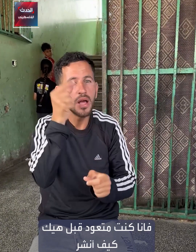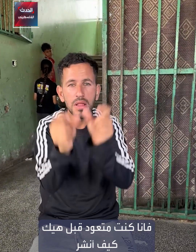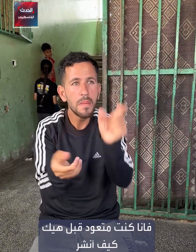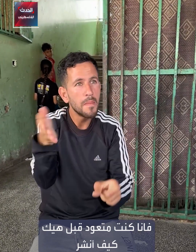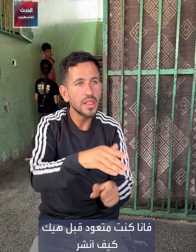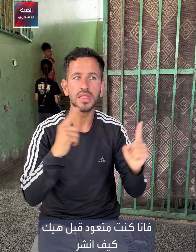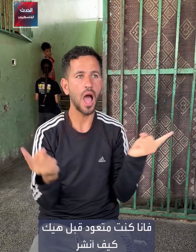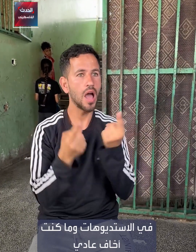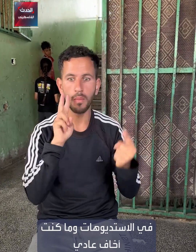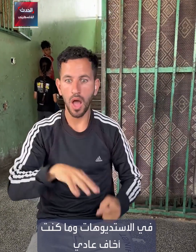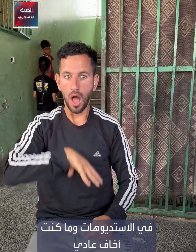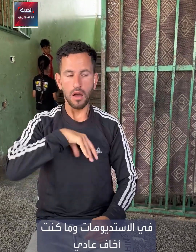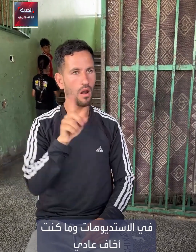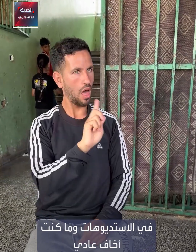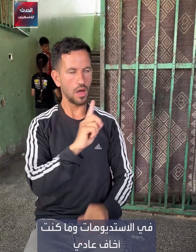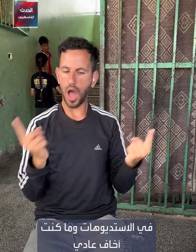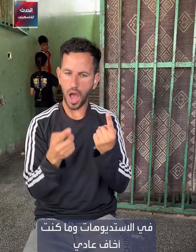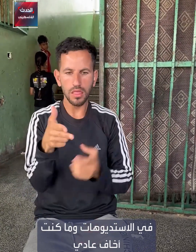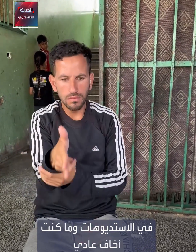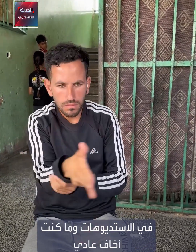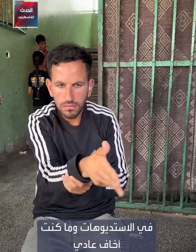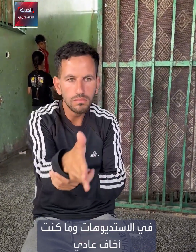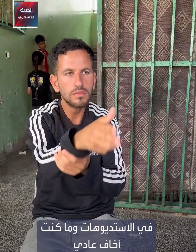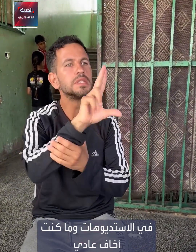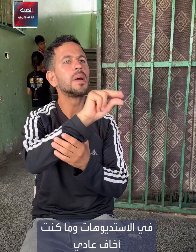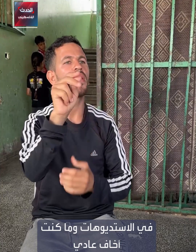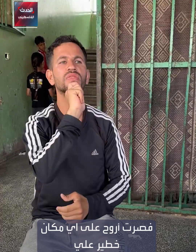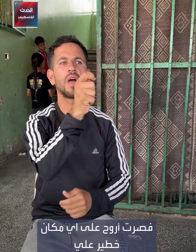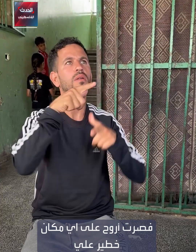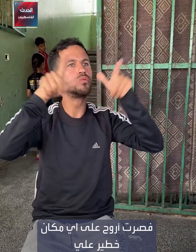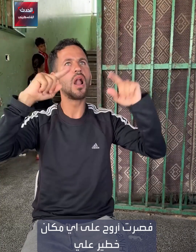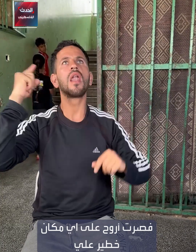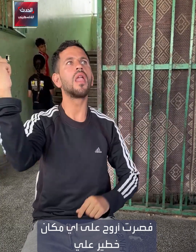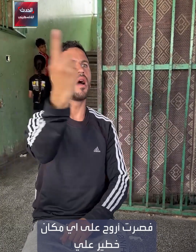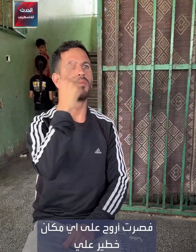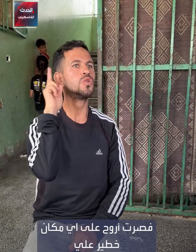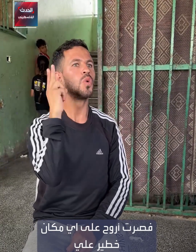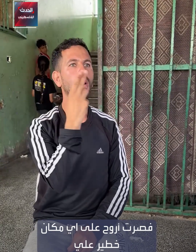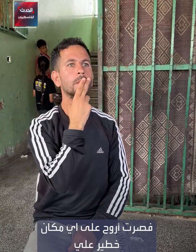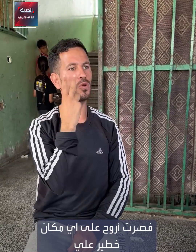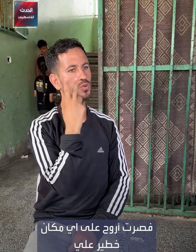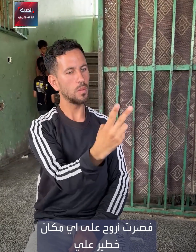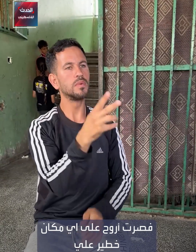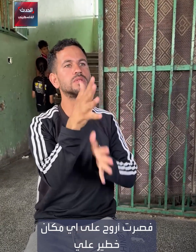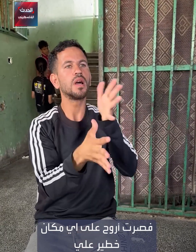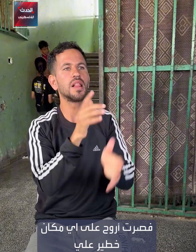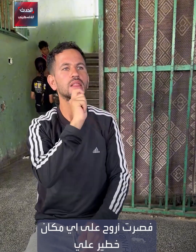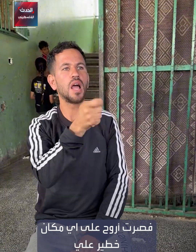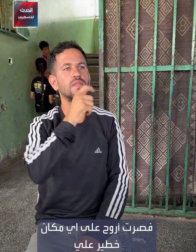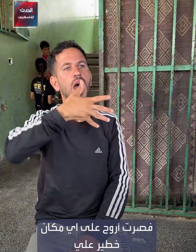انشر الفيديوهات ما كنت اخاف عادي صرت اروح على اي مكان خطير علي